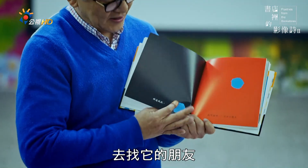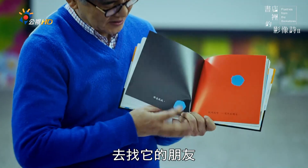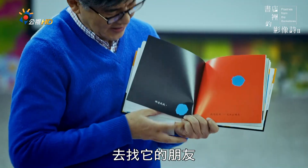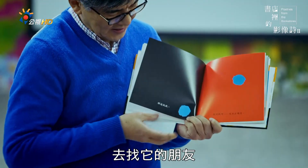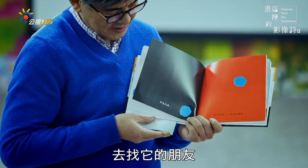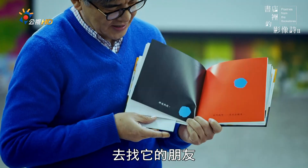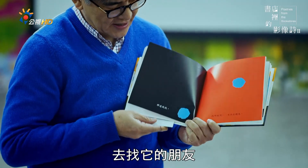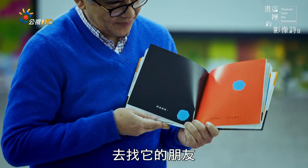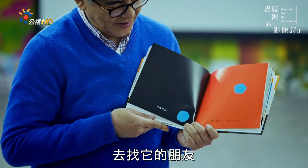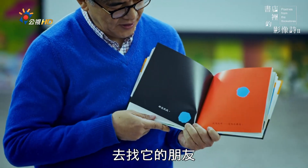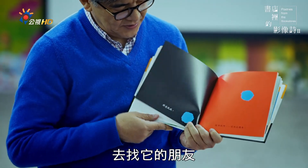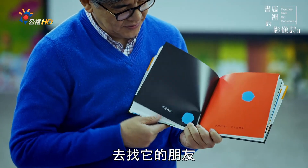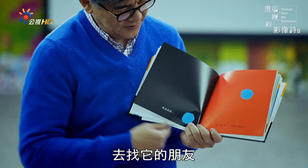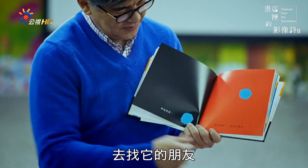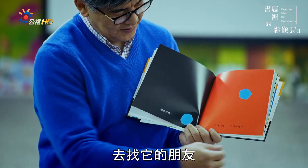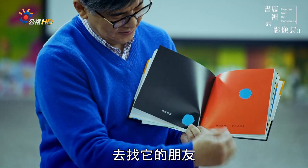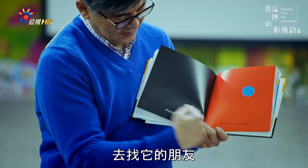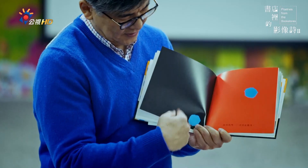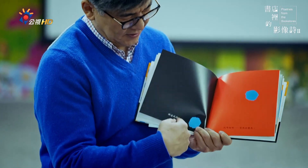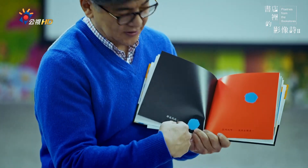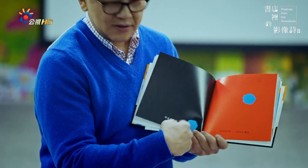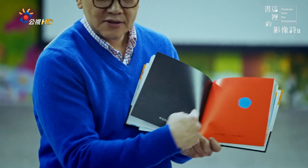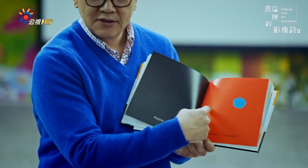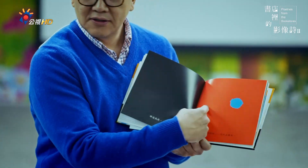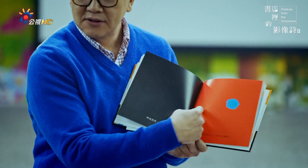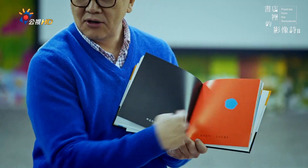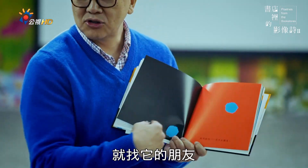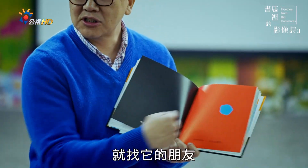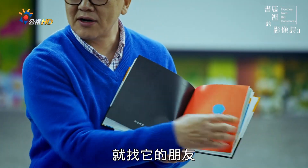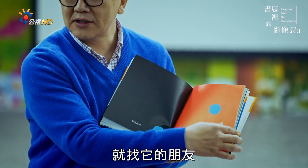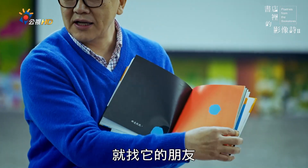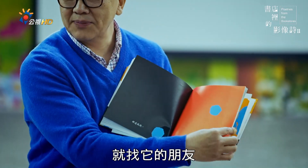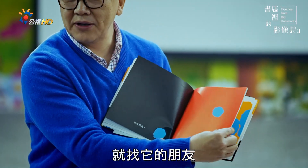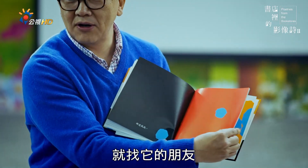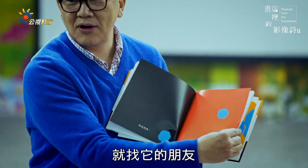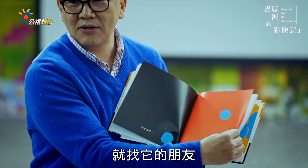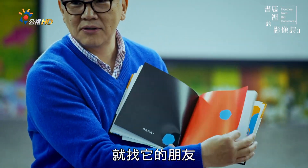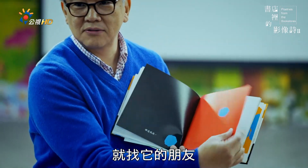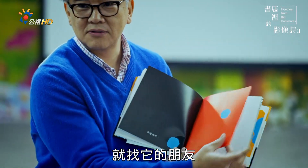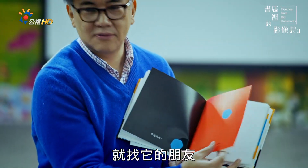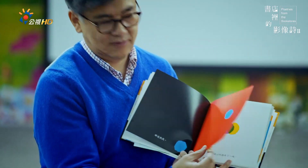去找伊的朋友，哦，就找他的朋友，